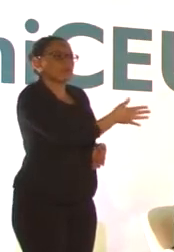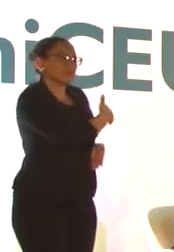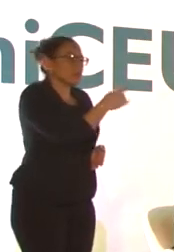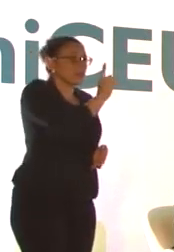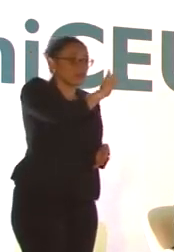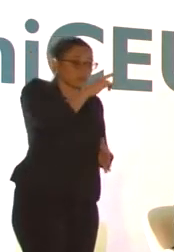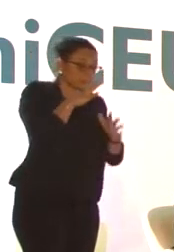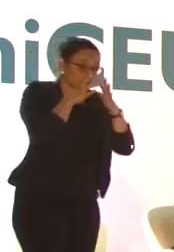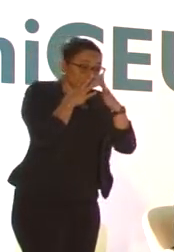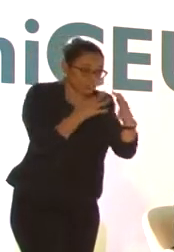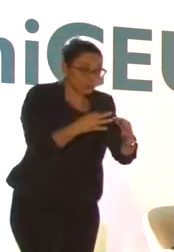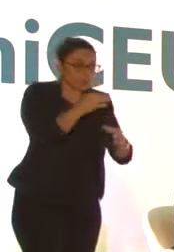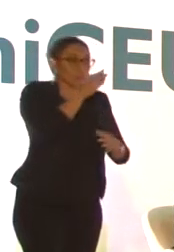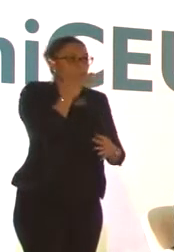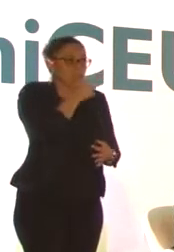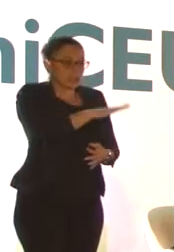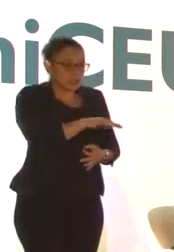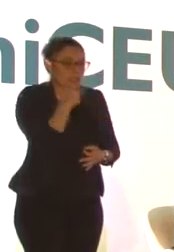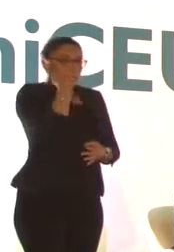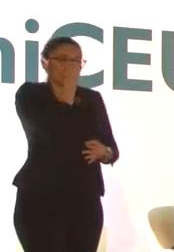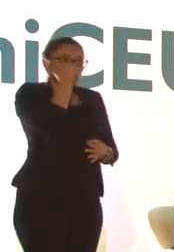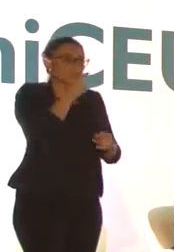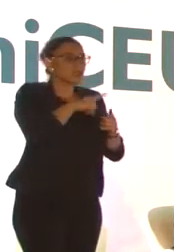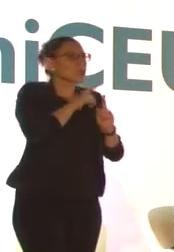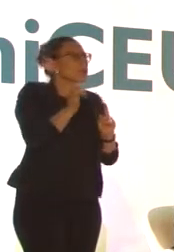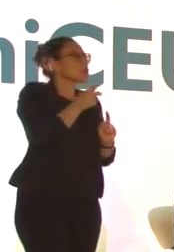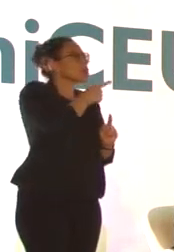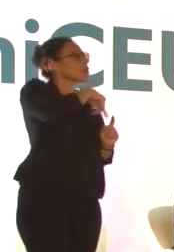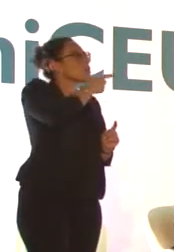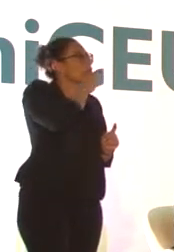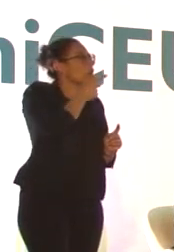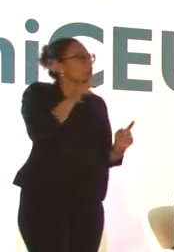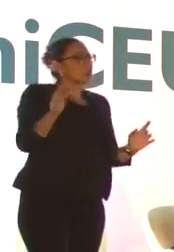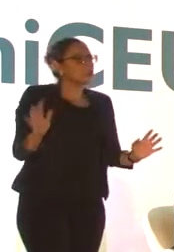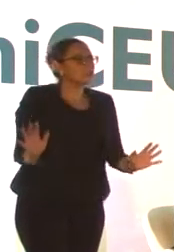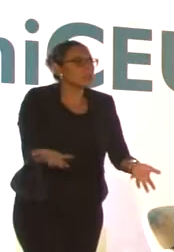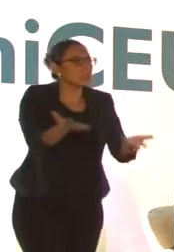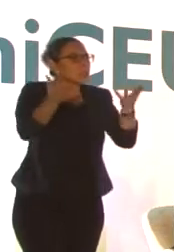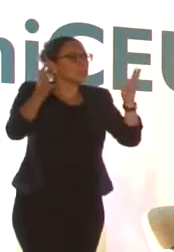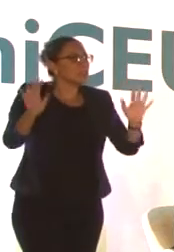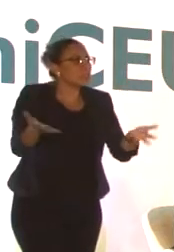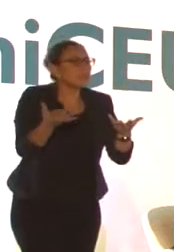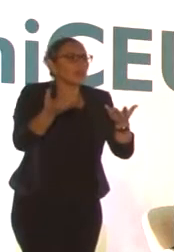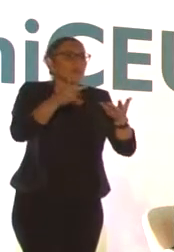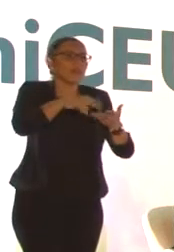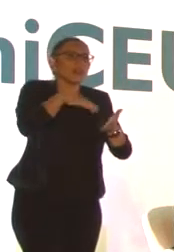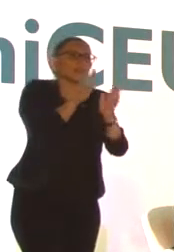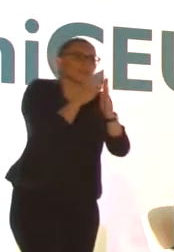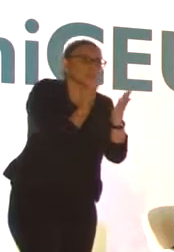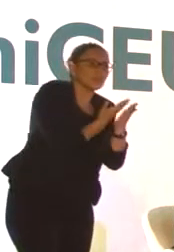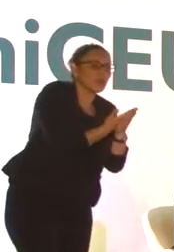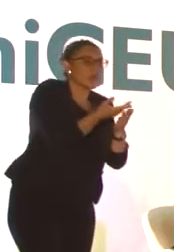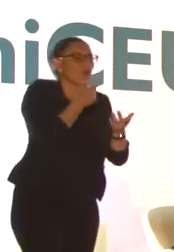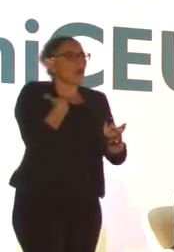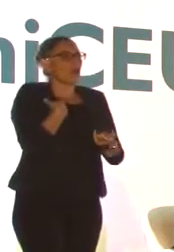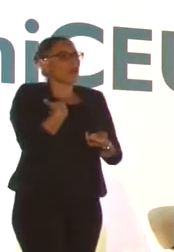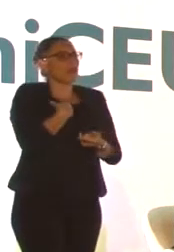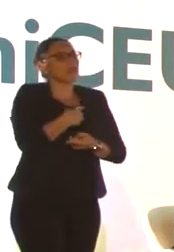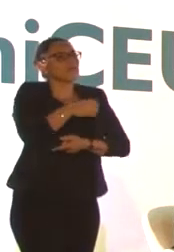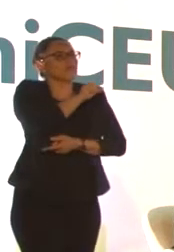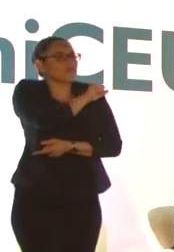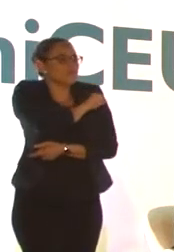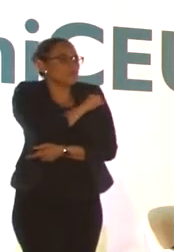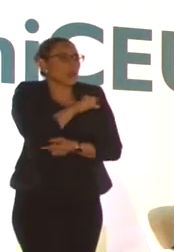que o prefeito faz é que a gente incentivou tanto as pessoas a estudarem, a ir para o ensino fundamental, a terminar o ensino médio,